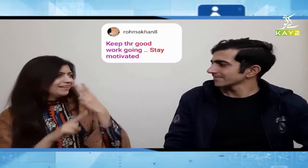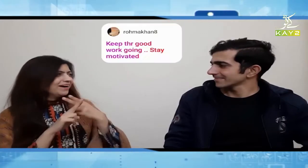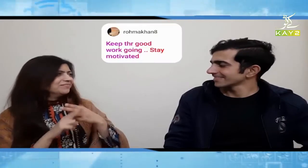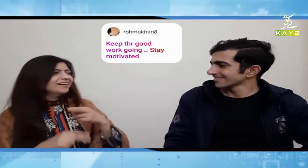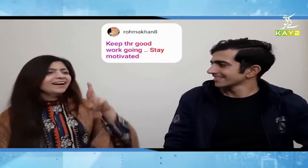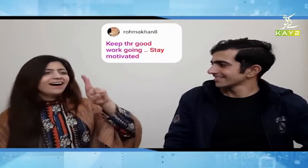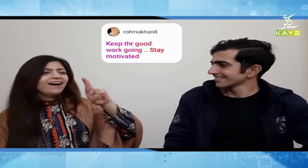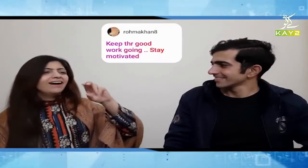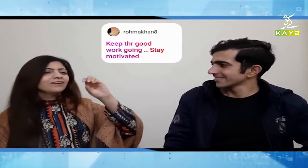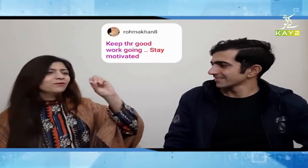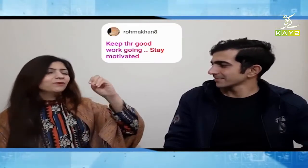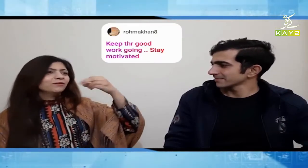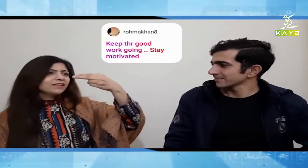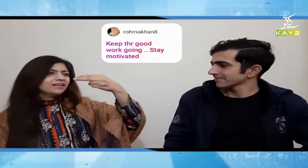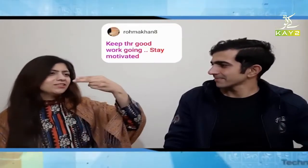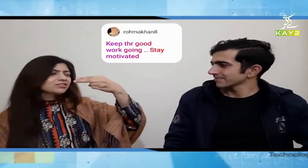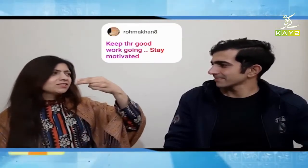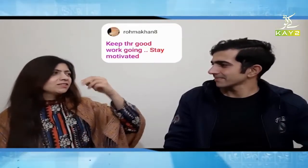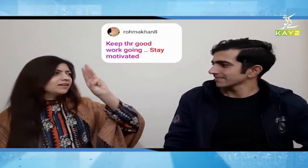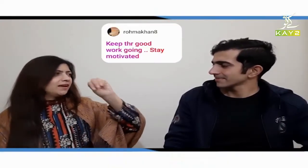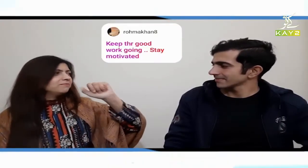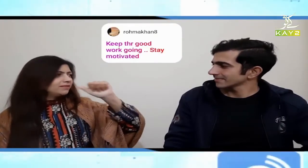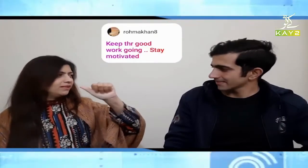लड़की का नाम है ROHNA,